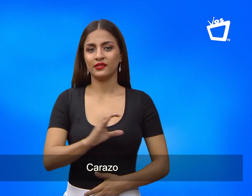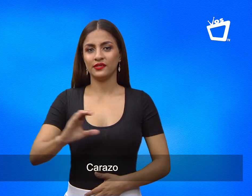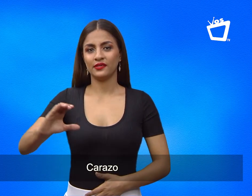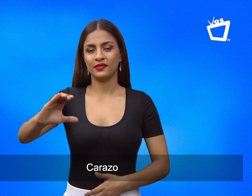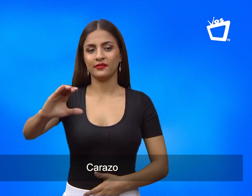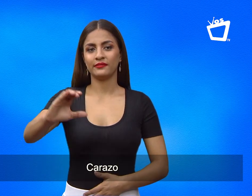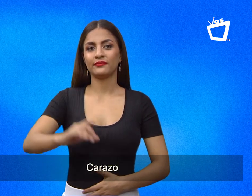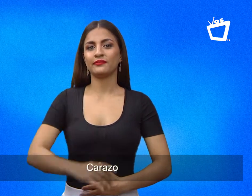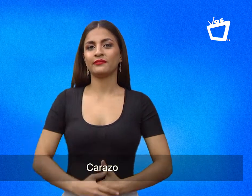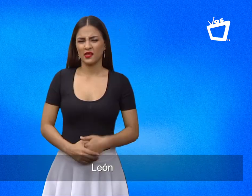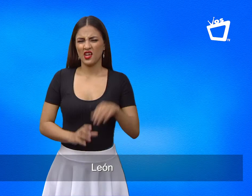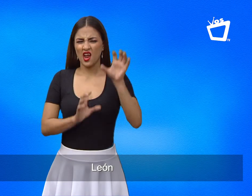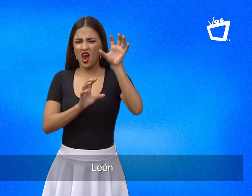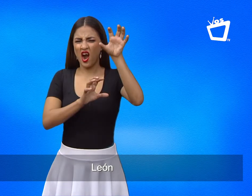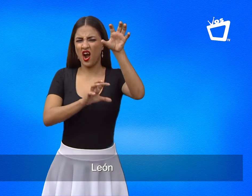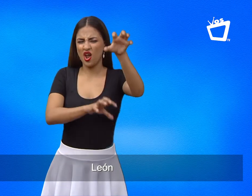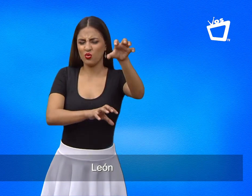Carazo. León.